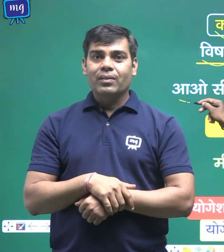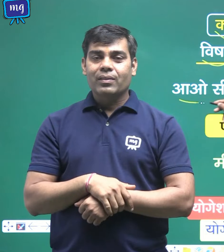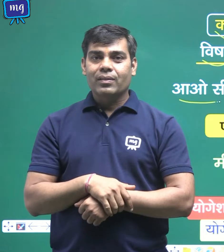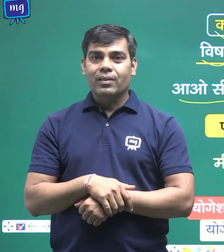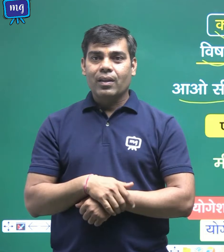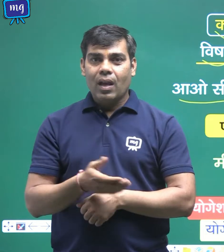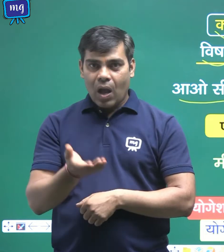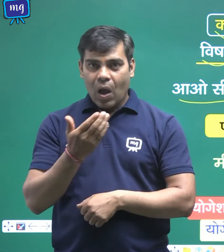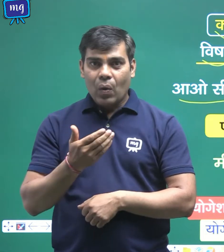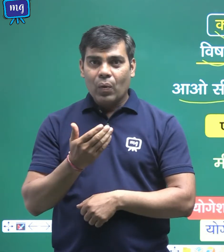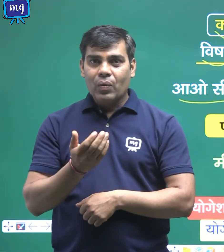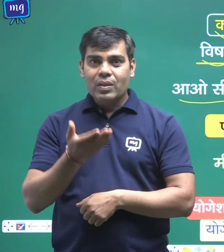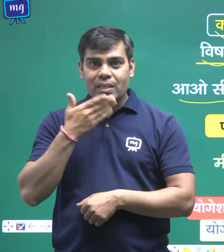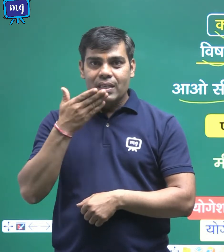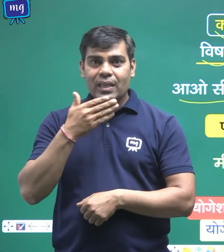आओ सीखें